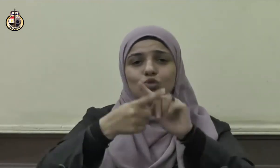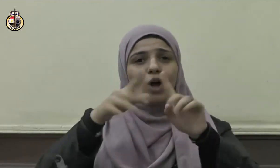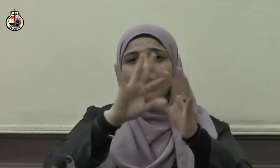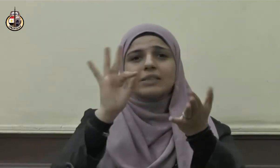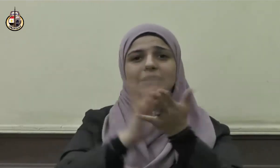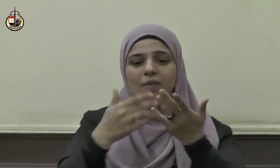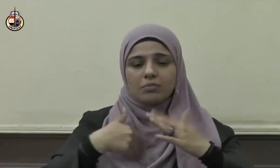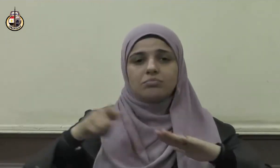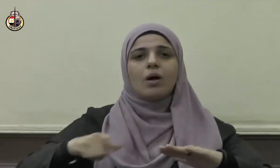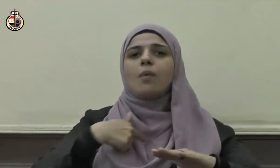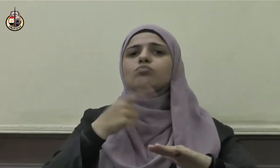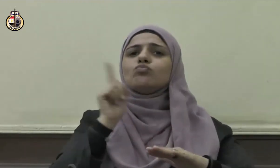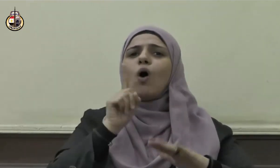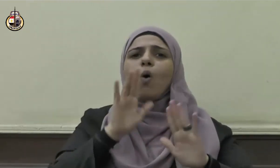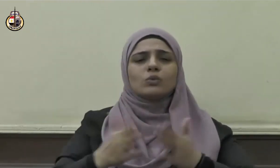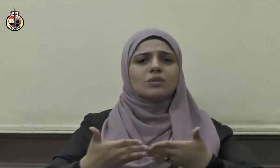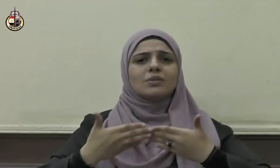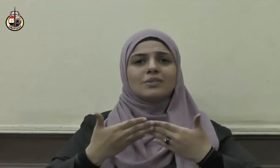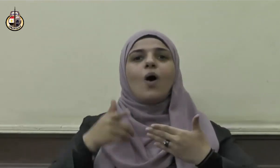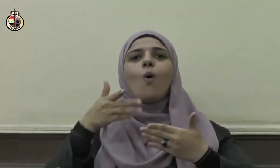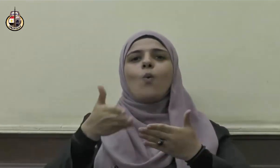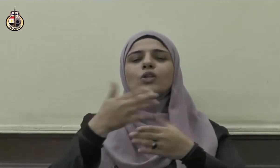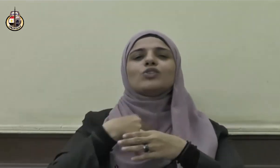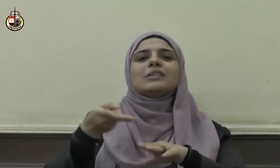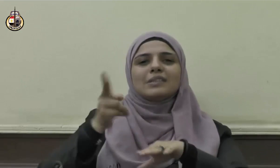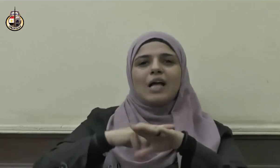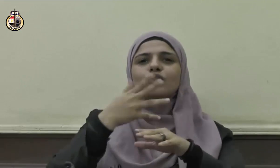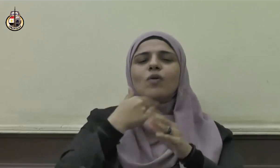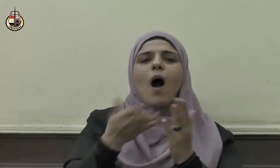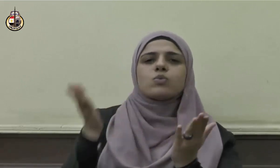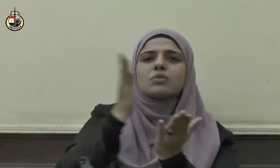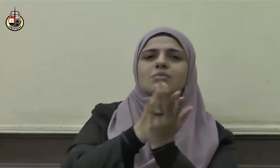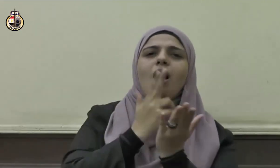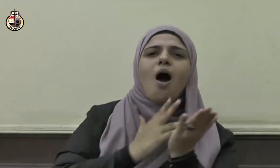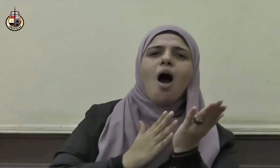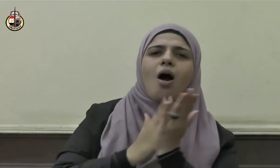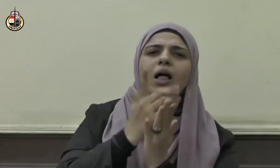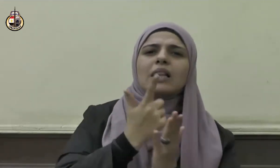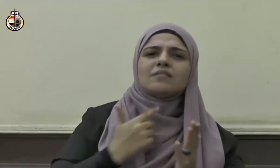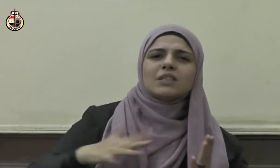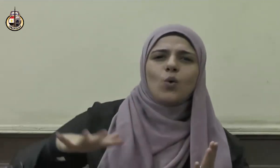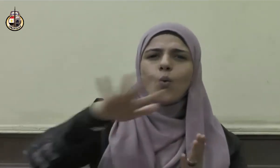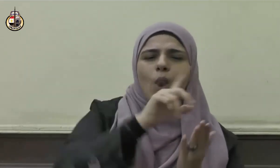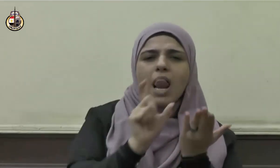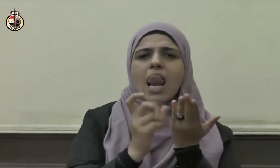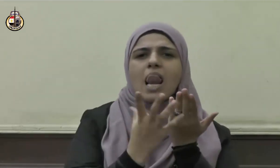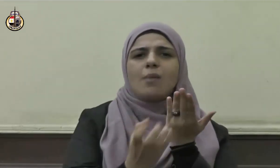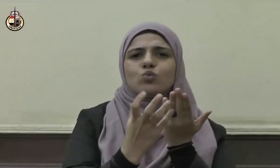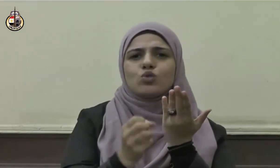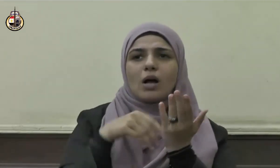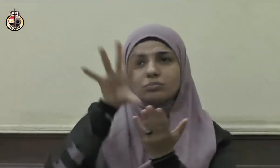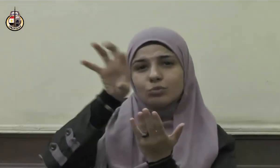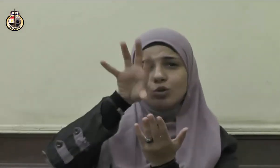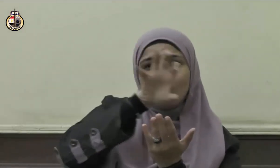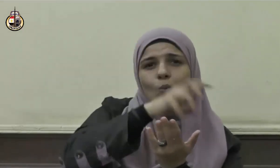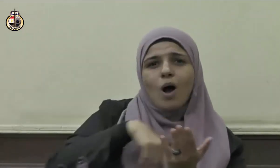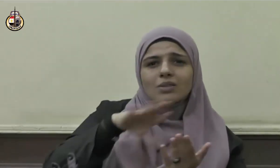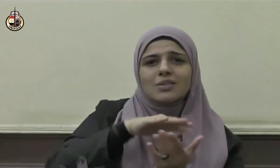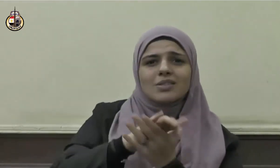ألا أحوجنا إلى العودة إلى أخلاق هذه النماذج الصالحة من أصحاب رسول